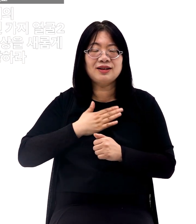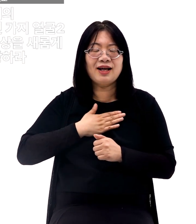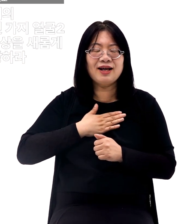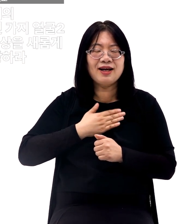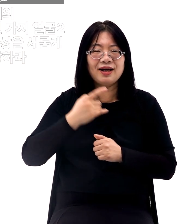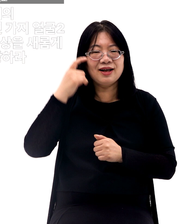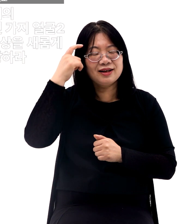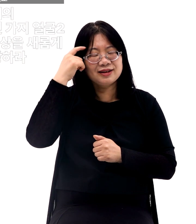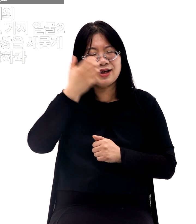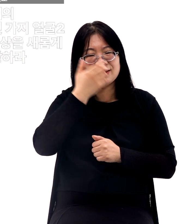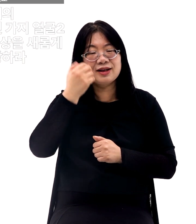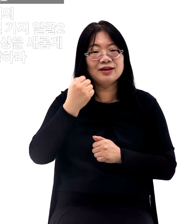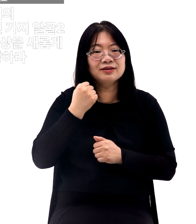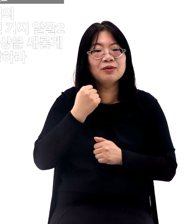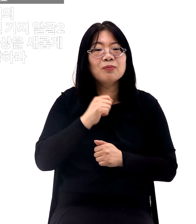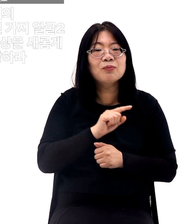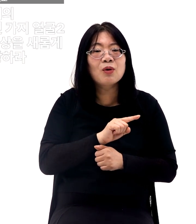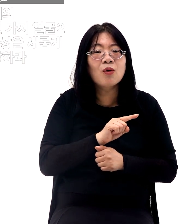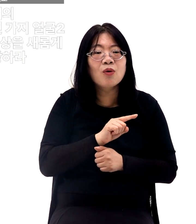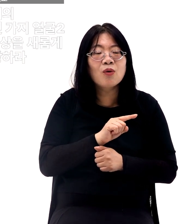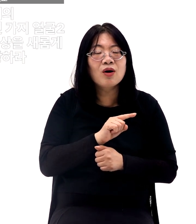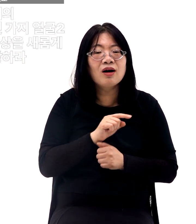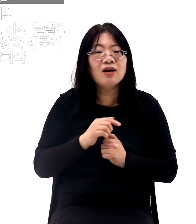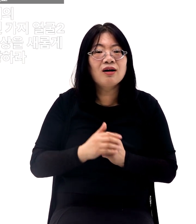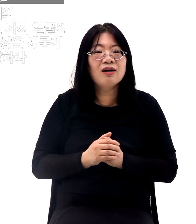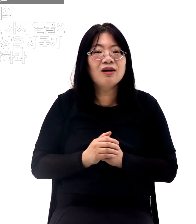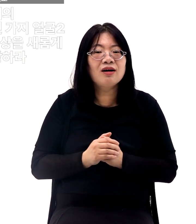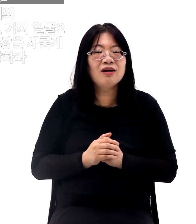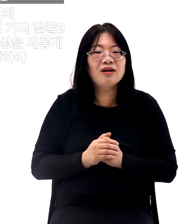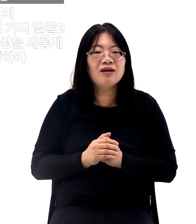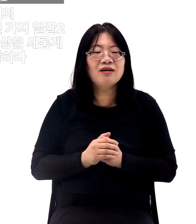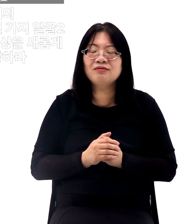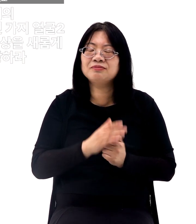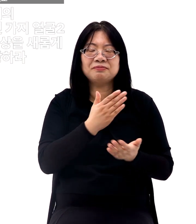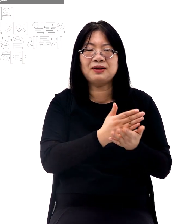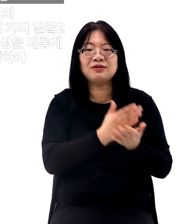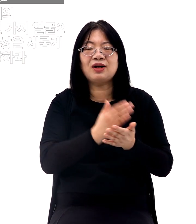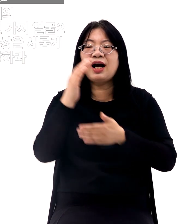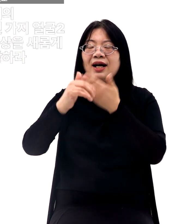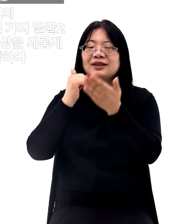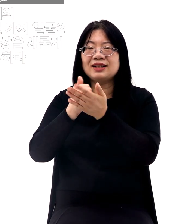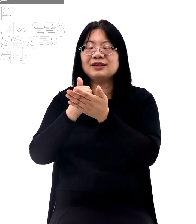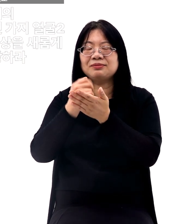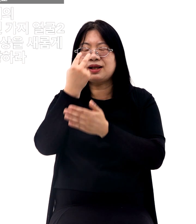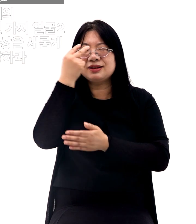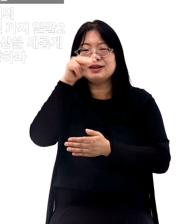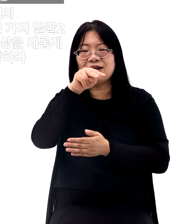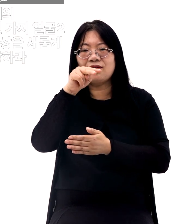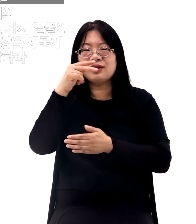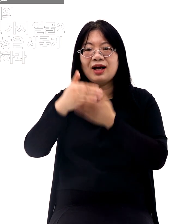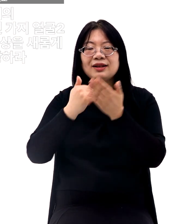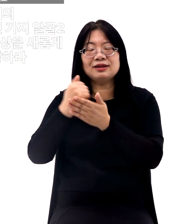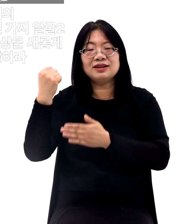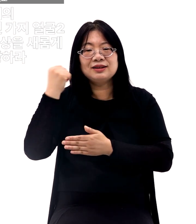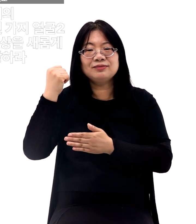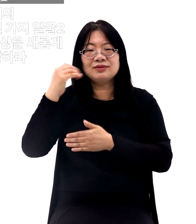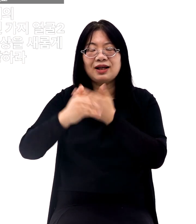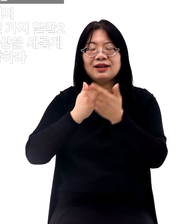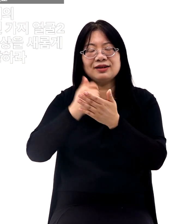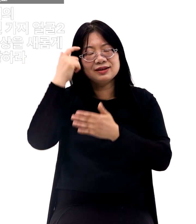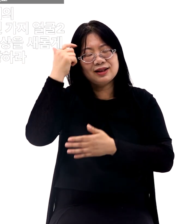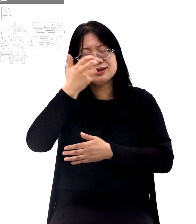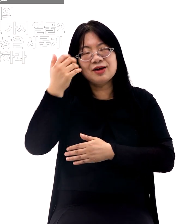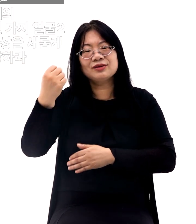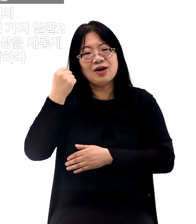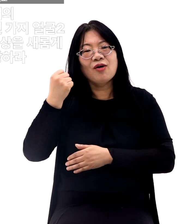상상력은 망상이라고 하고 하나님의 상상력으로, 하나님의 시선으로. 믿습니까? 네?